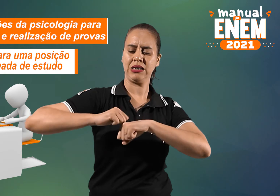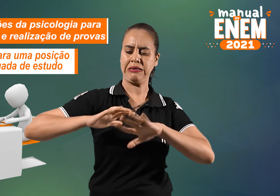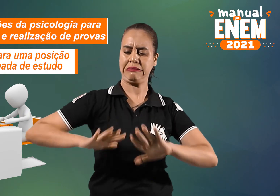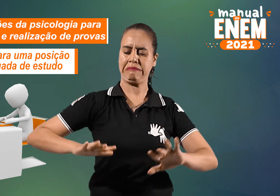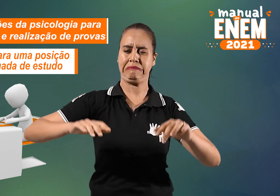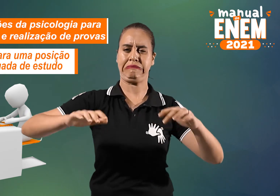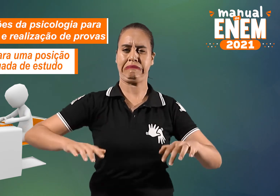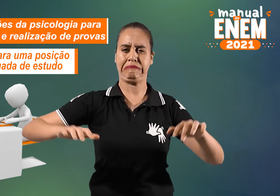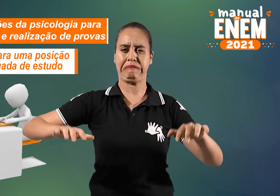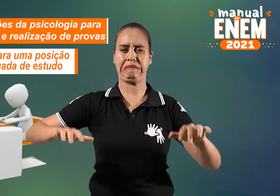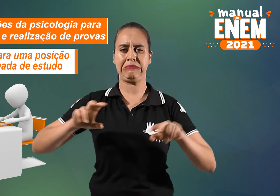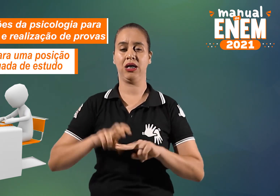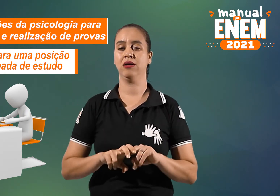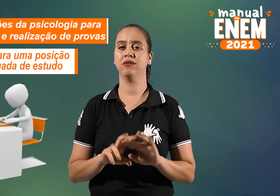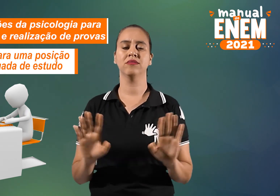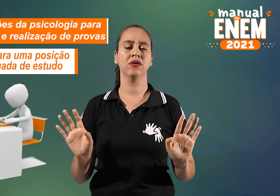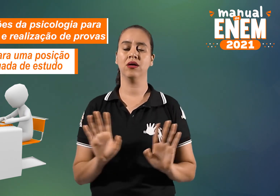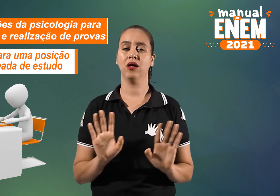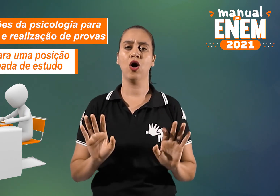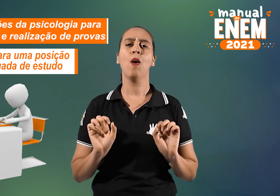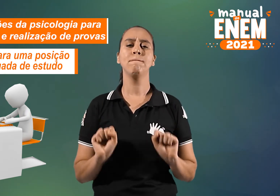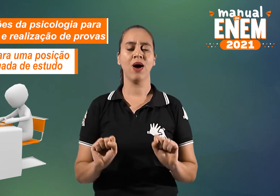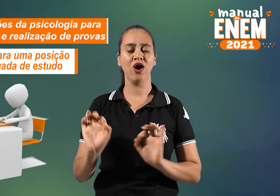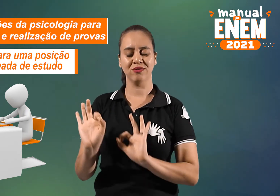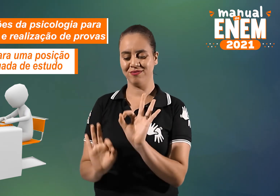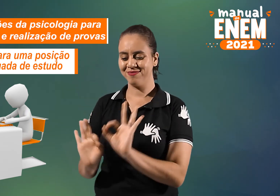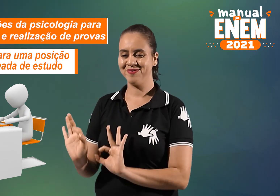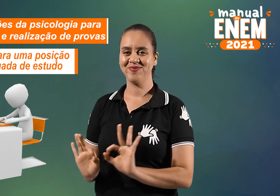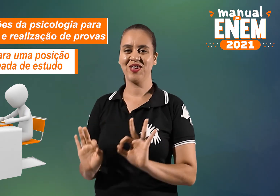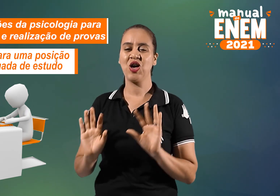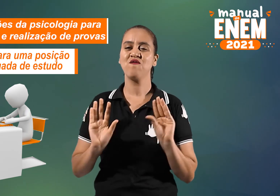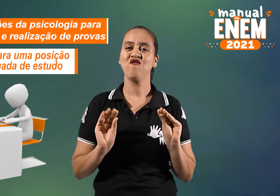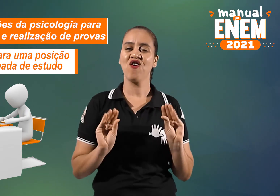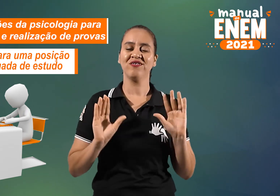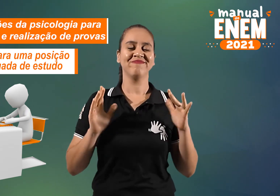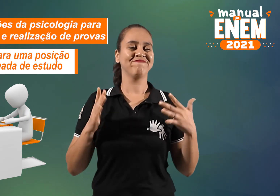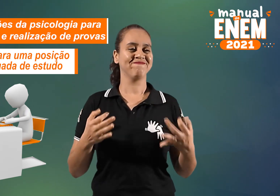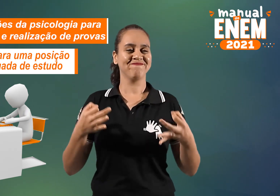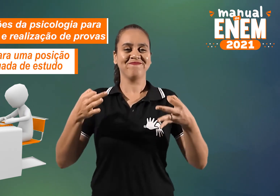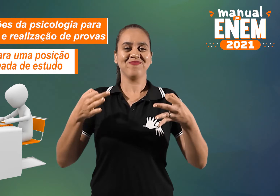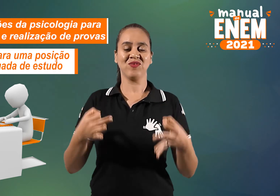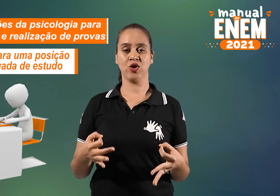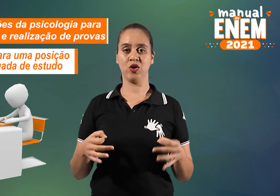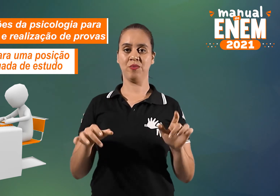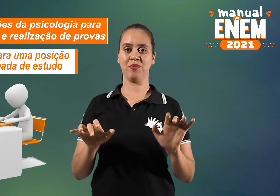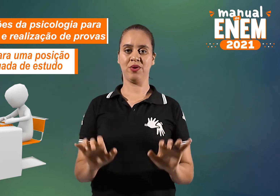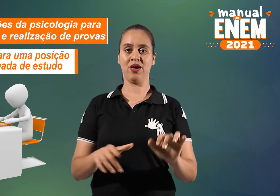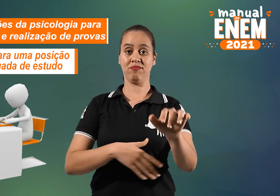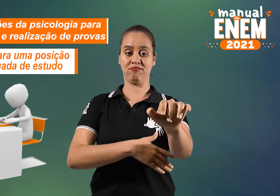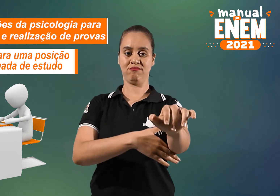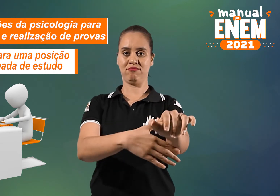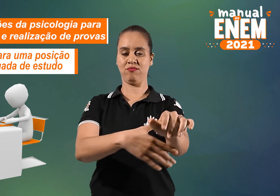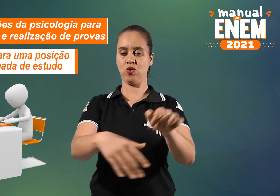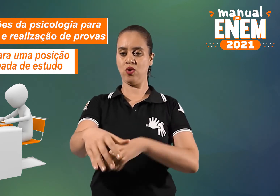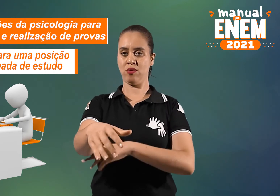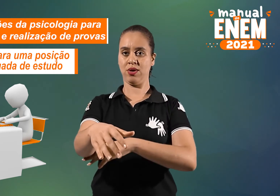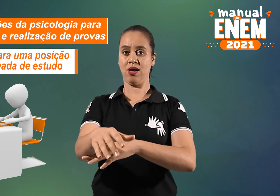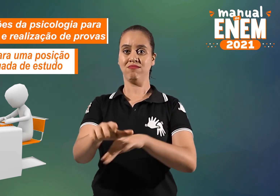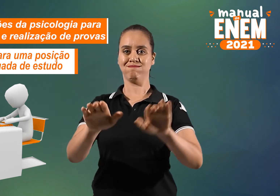mesa. Use pequenas almofadas se necessário. Os pulsos eles devem ficar em posição reta ao digitar ou se for